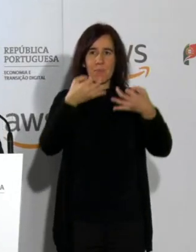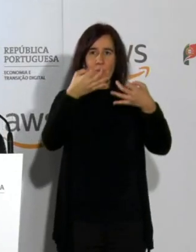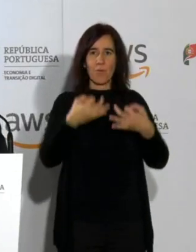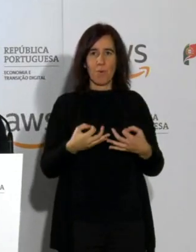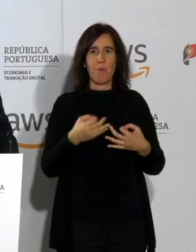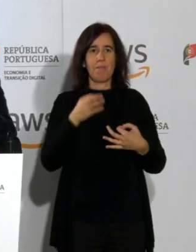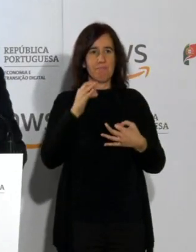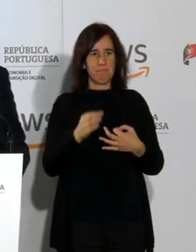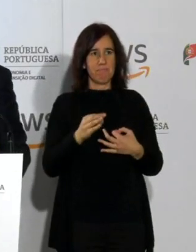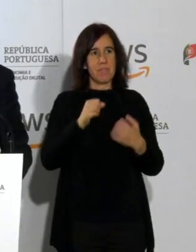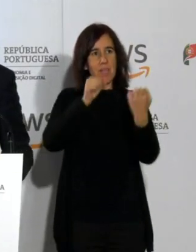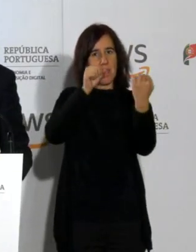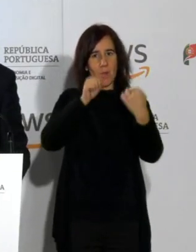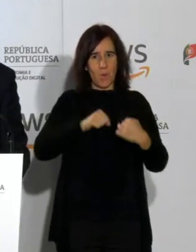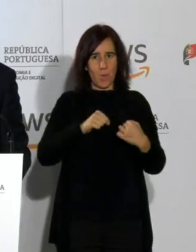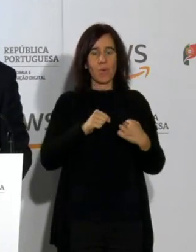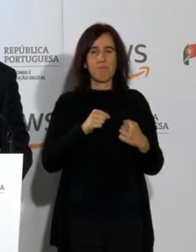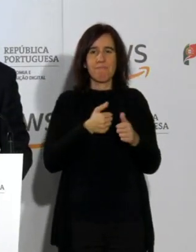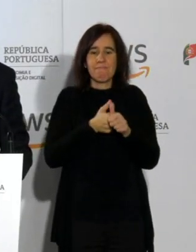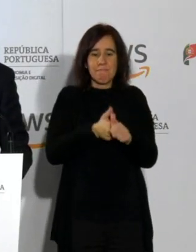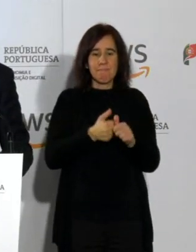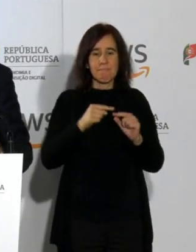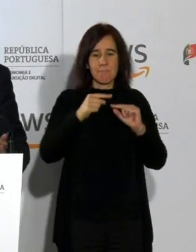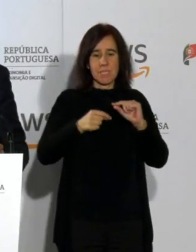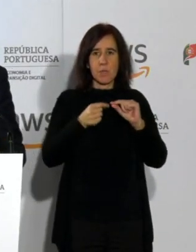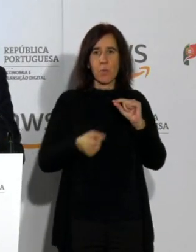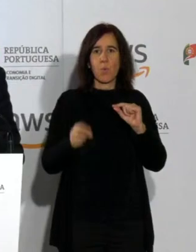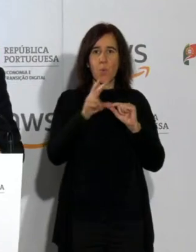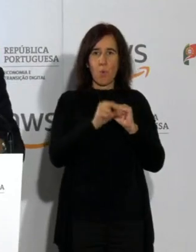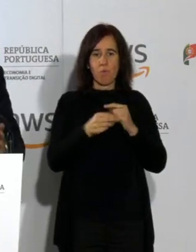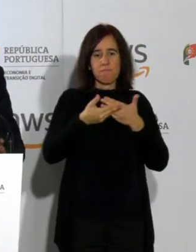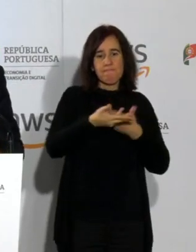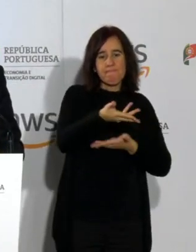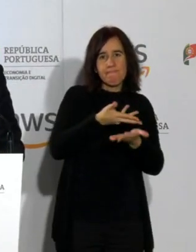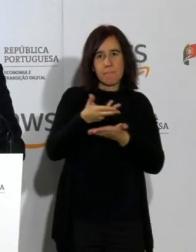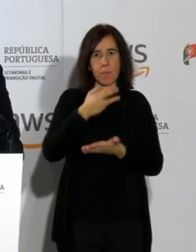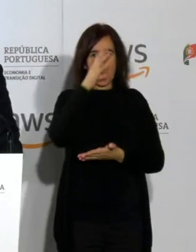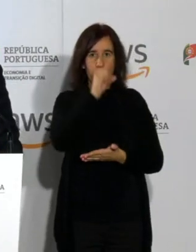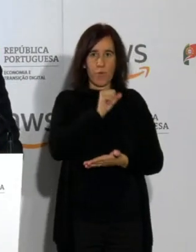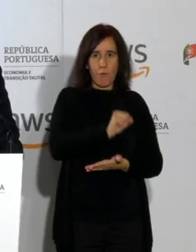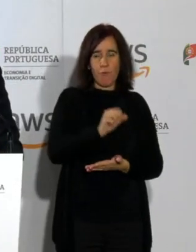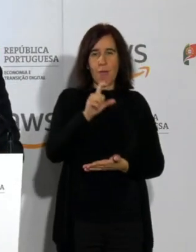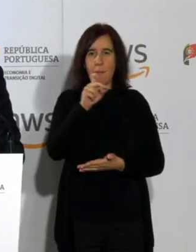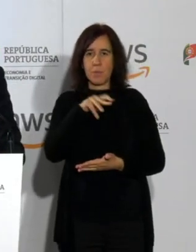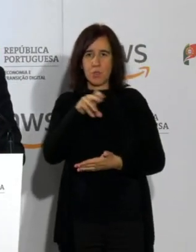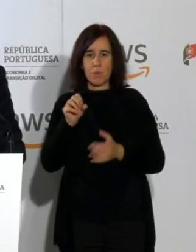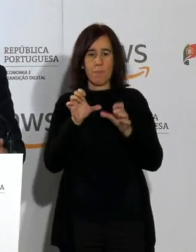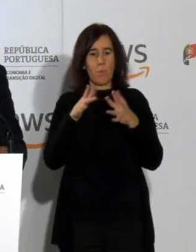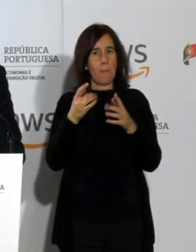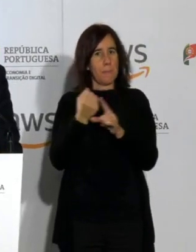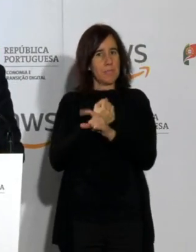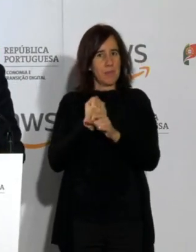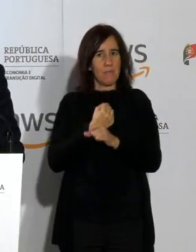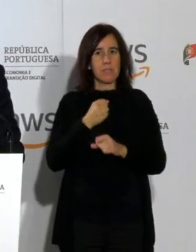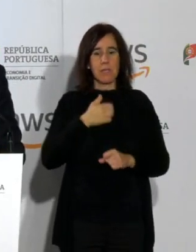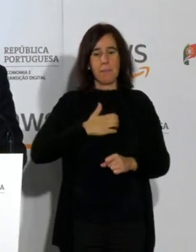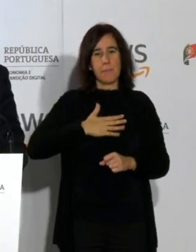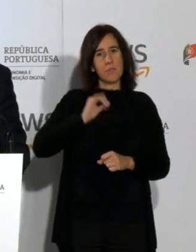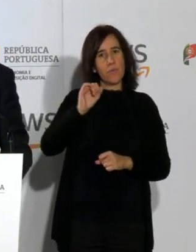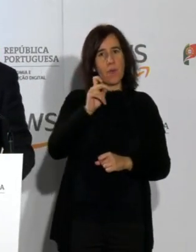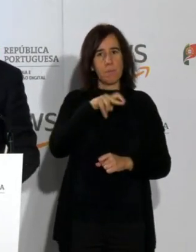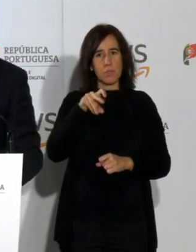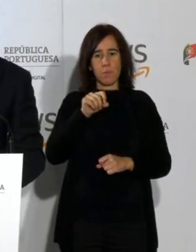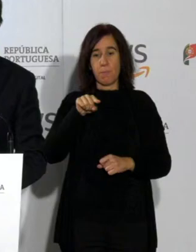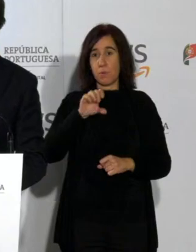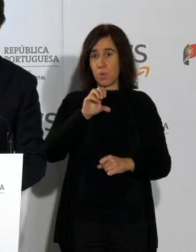formalização deste acordo que materializa um novo ciclo de relacionamento entre o Governo e a Amazon Web Services, uma empresa da